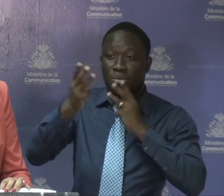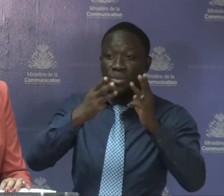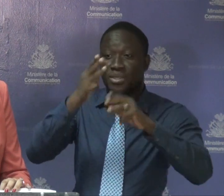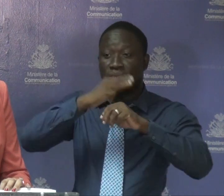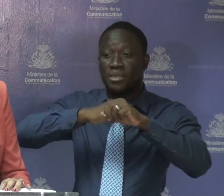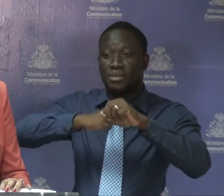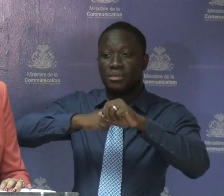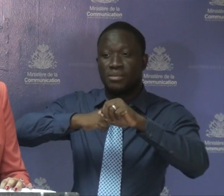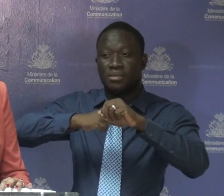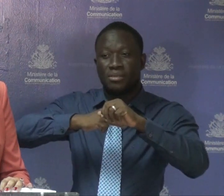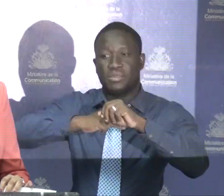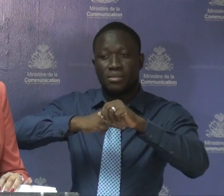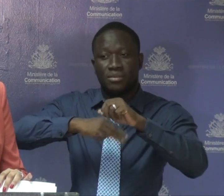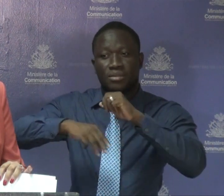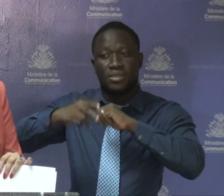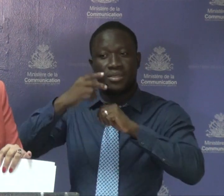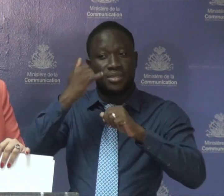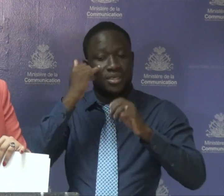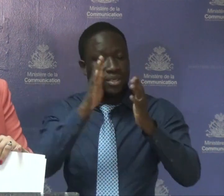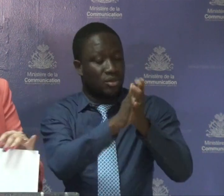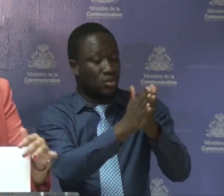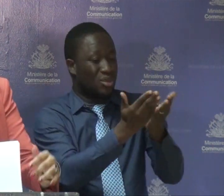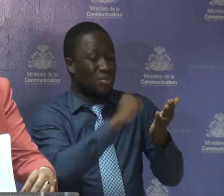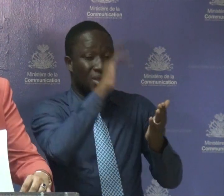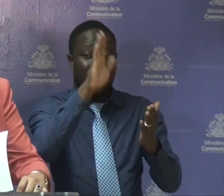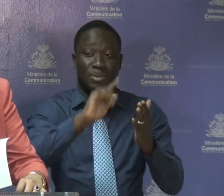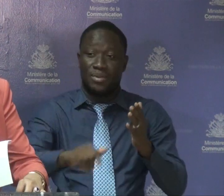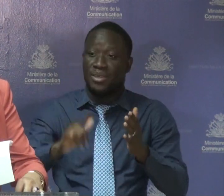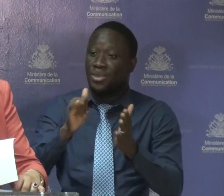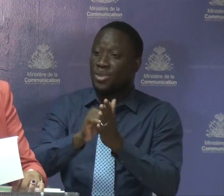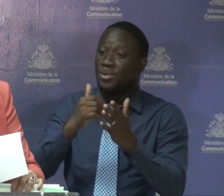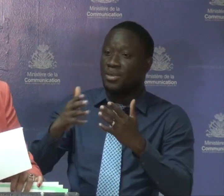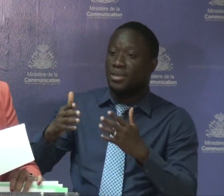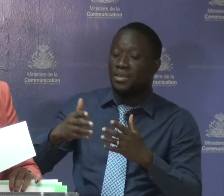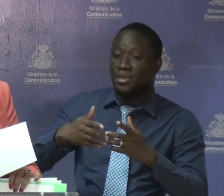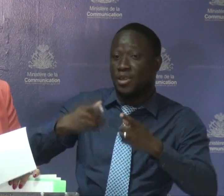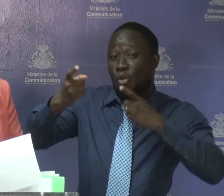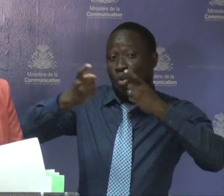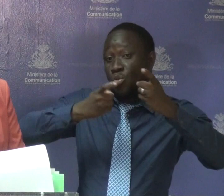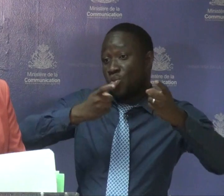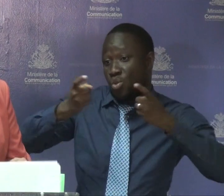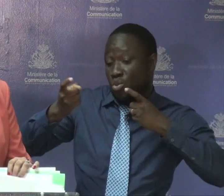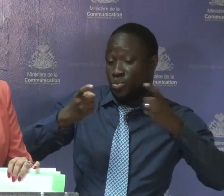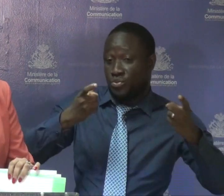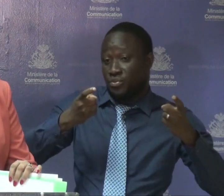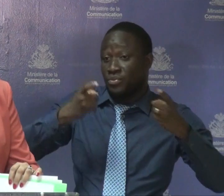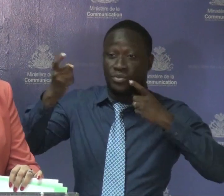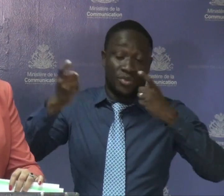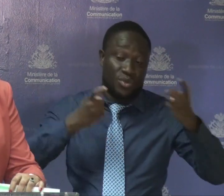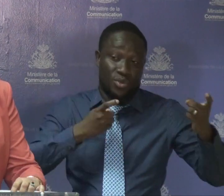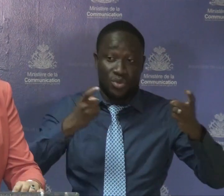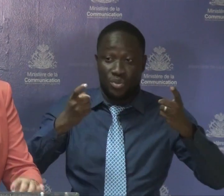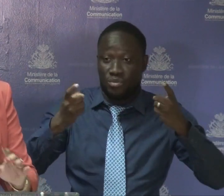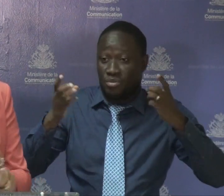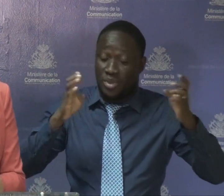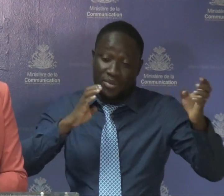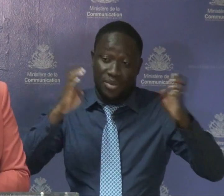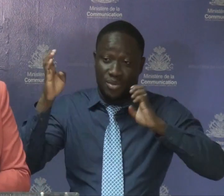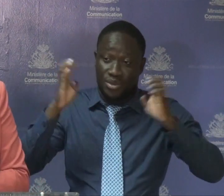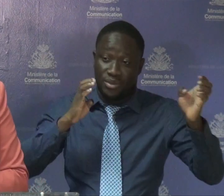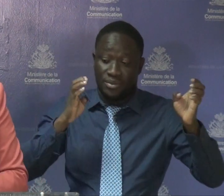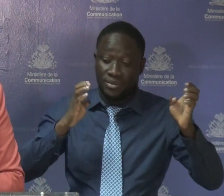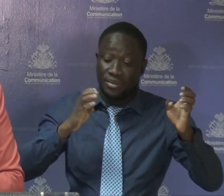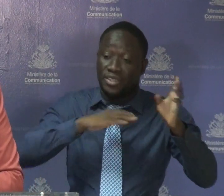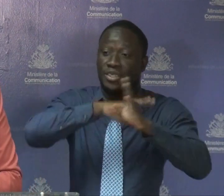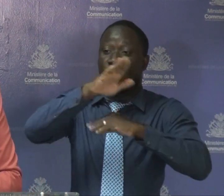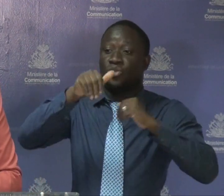venons réaliser que si un document qui n'a pas jamais existé, c'est un bail qui était l'inventaire. Inventaire, l'a tout créé un répertoire de